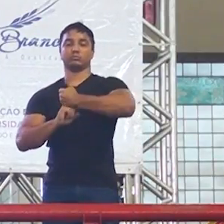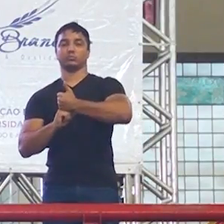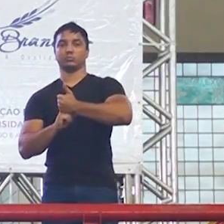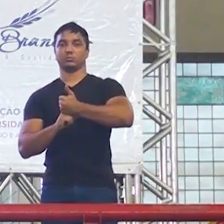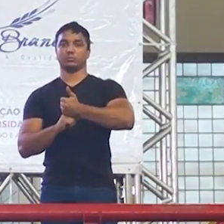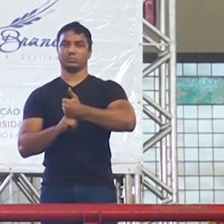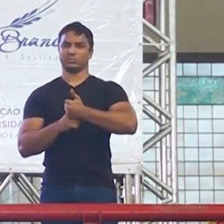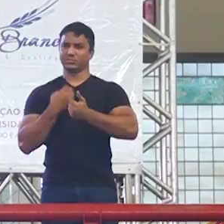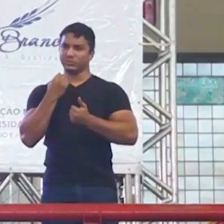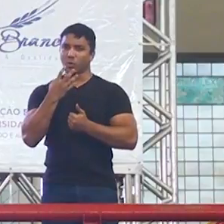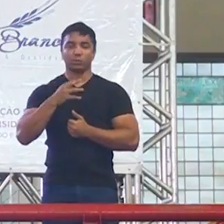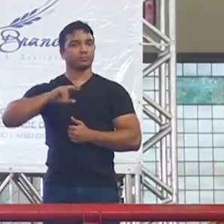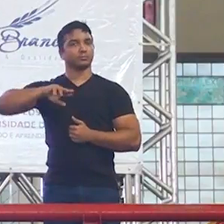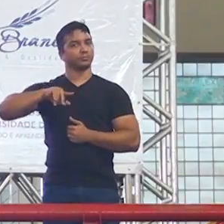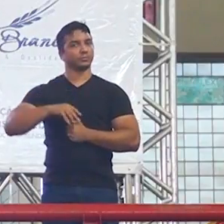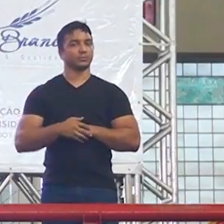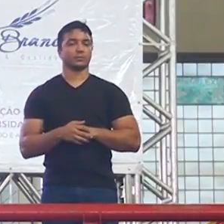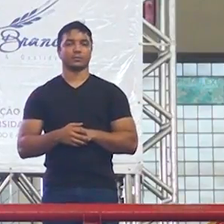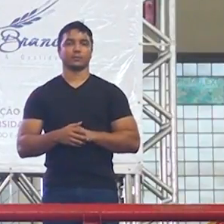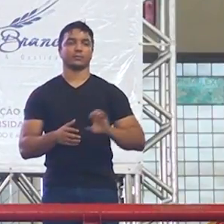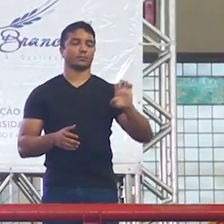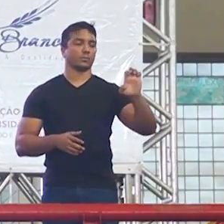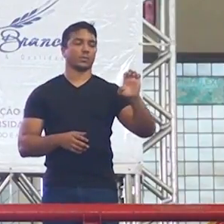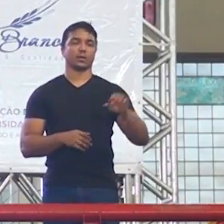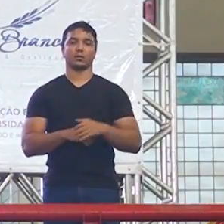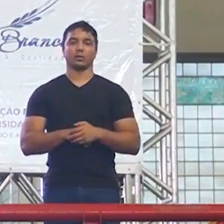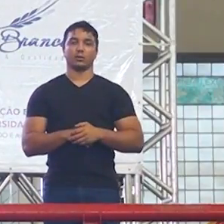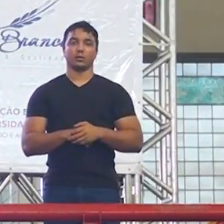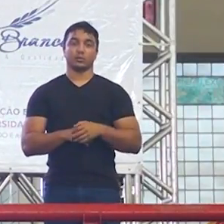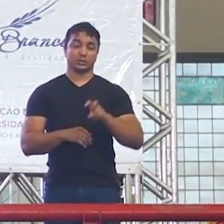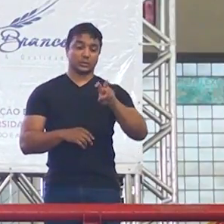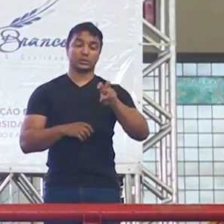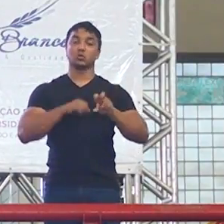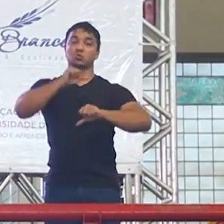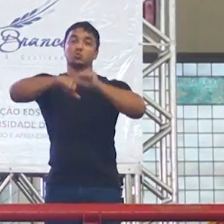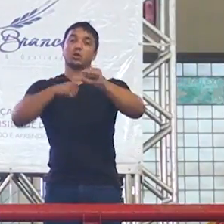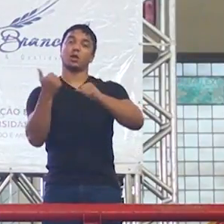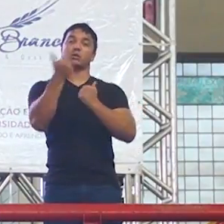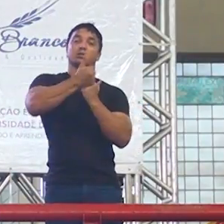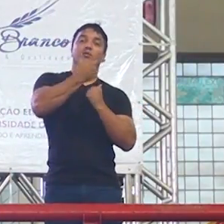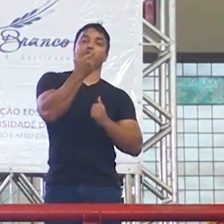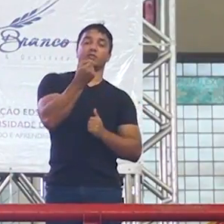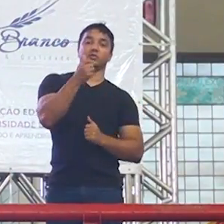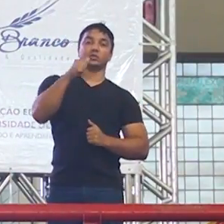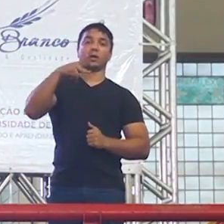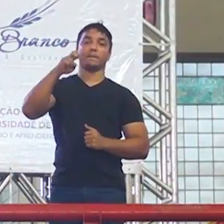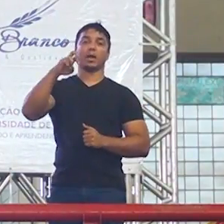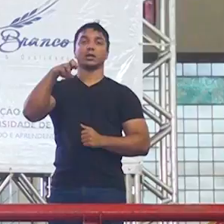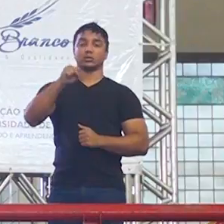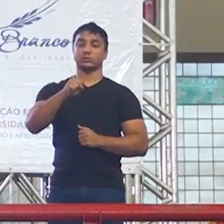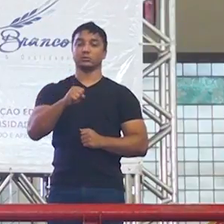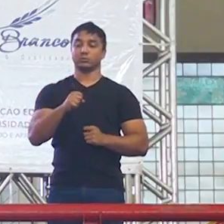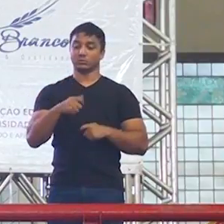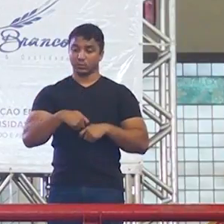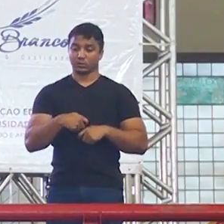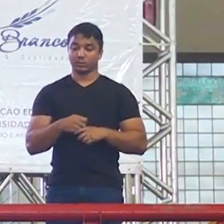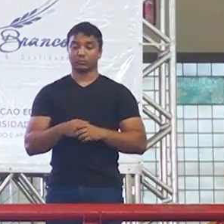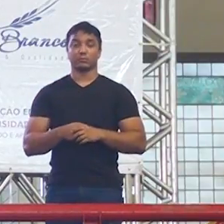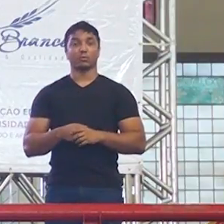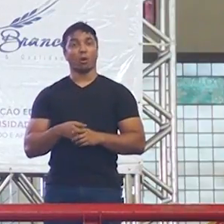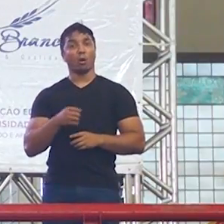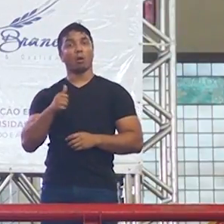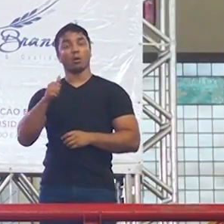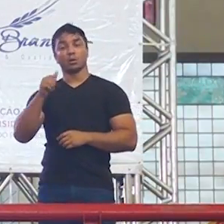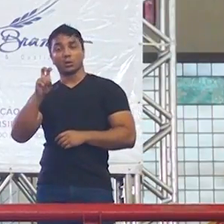do que 15. Item E, 5 amperes por um de 20 amperes. Ei, professor, diz, esse